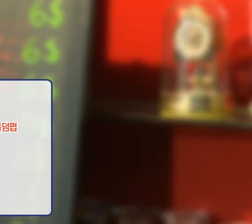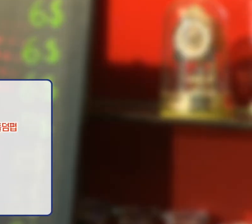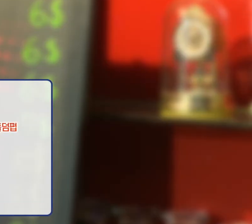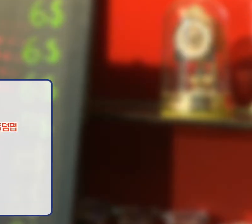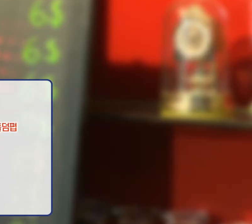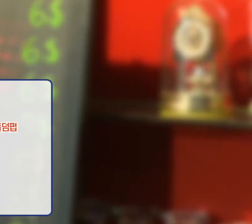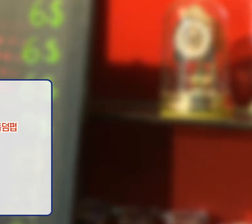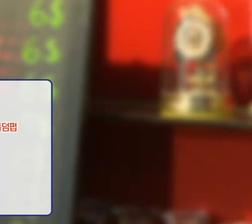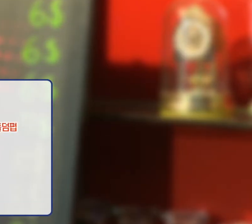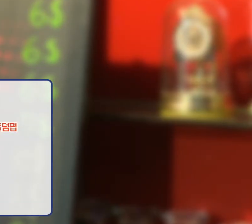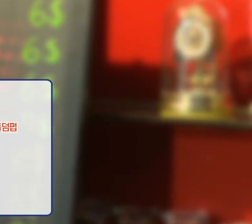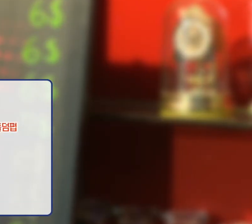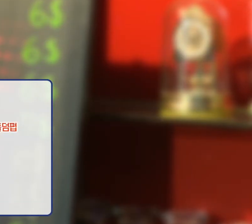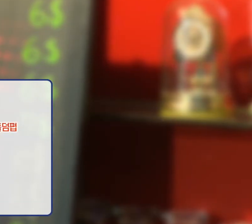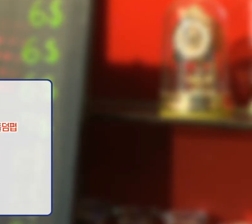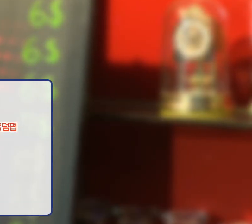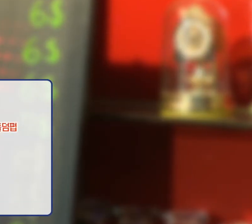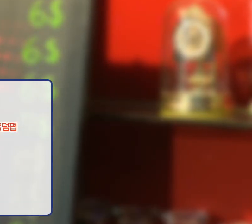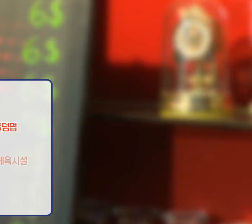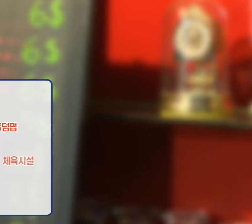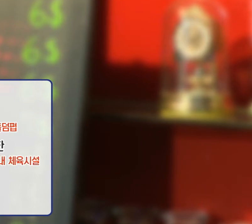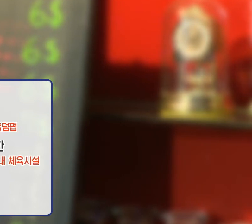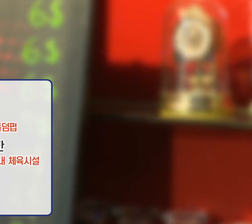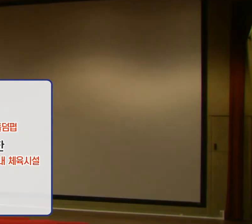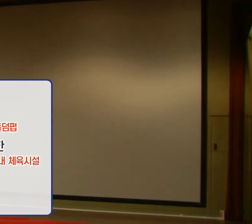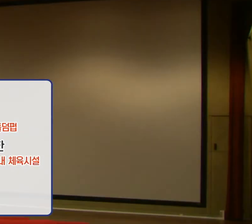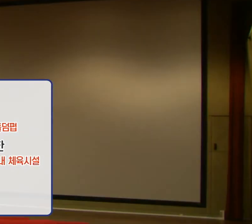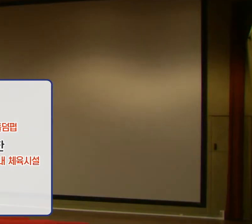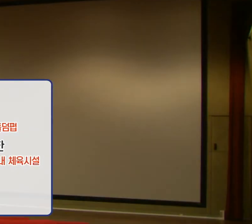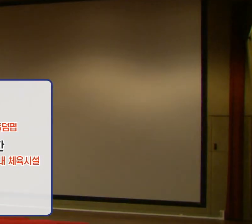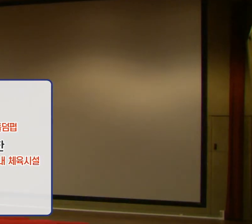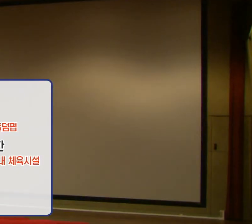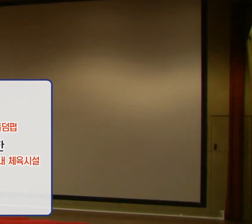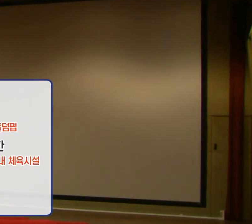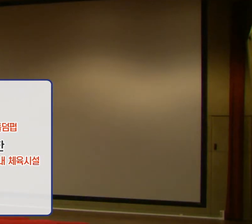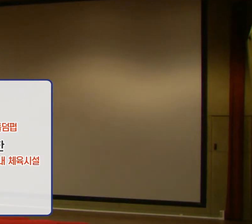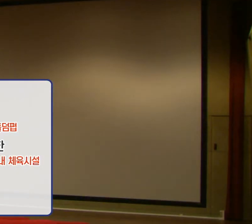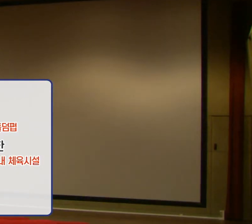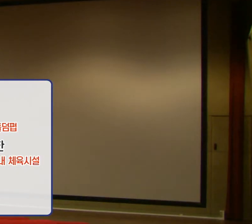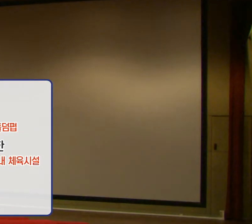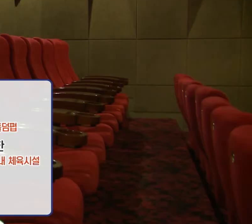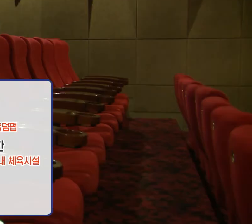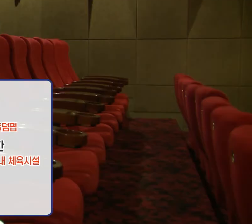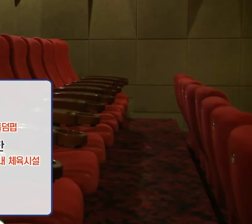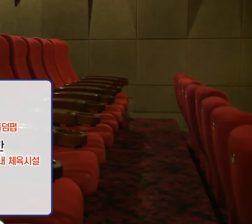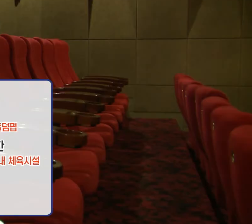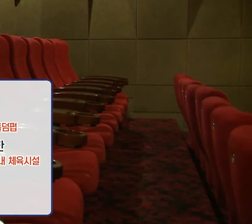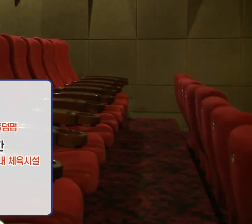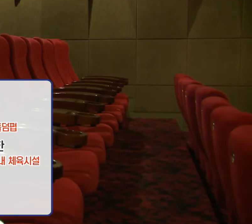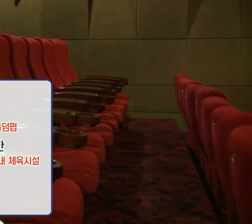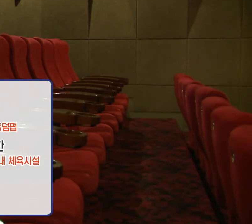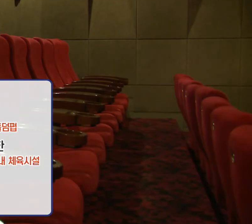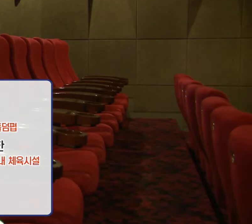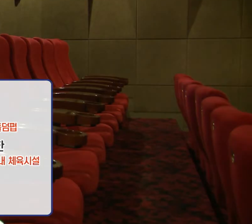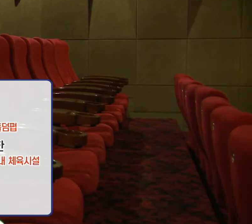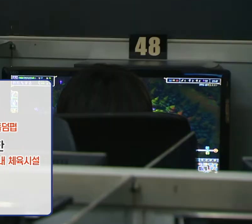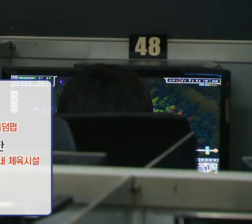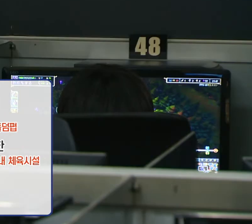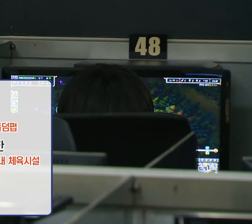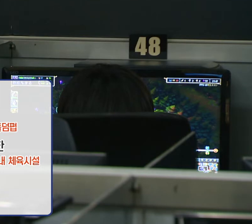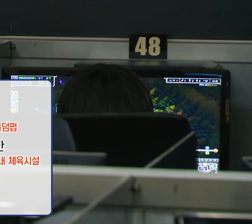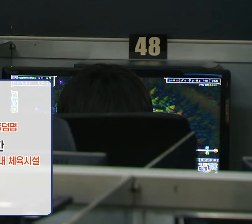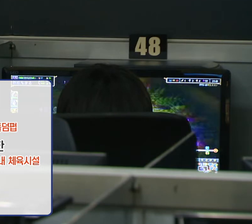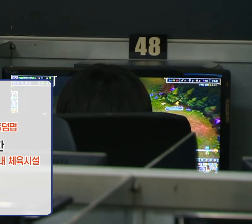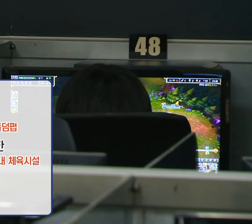유흥 시설 5종의 집합이 금지되고 운영 제한 시간이 없었던 영화관이나 PC방, 실내 체육시설, 마트 등의